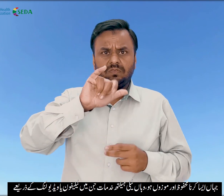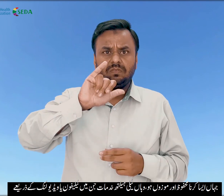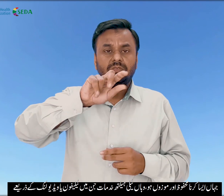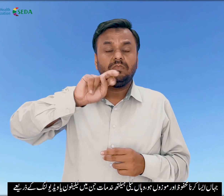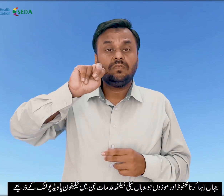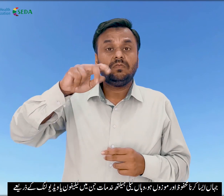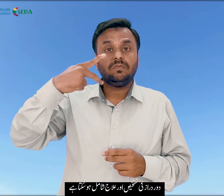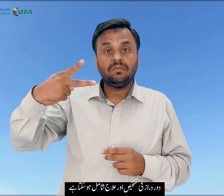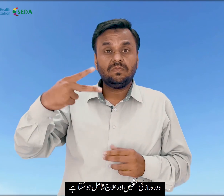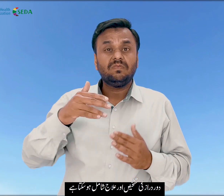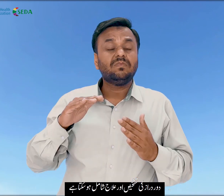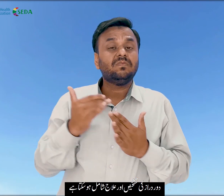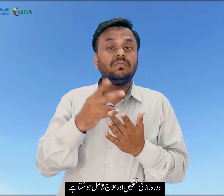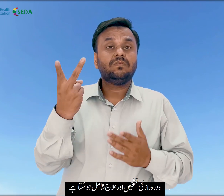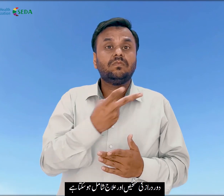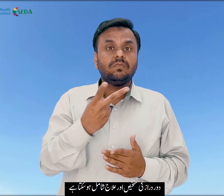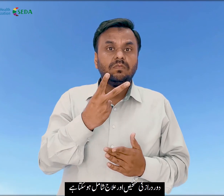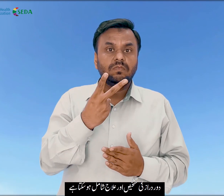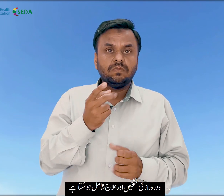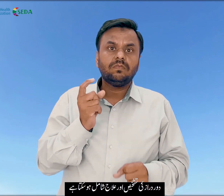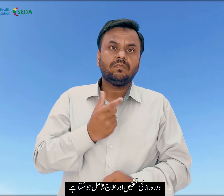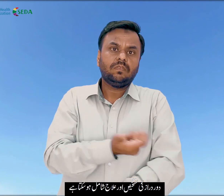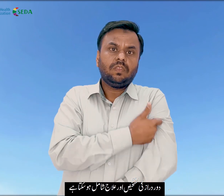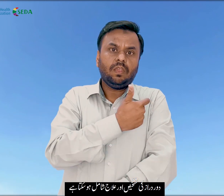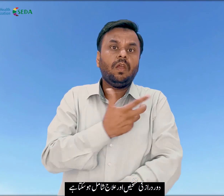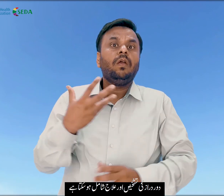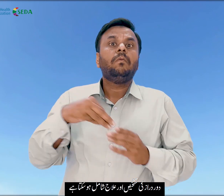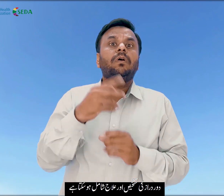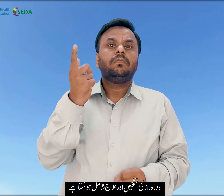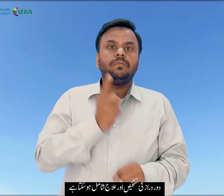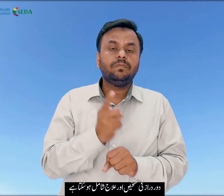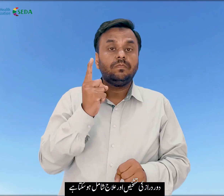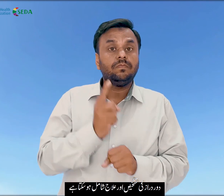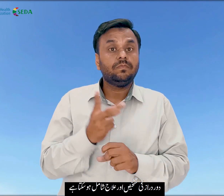ذریعے دور دراز کی تشخیص اور علاج شامل ہو سکتا ہے۔